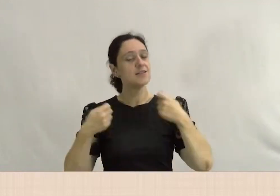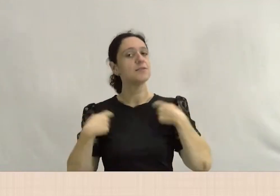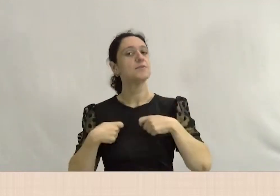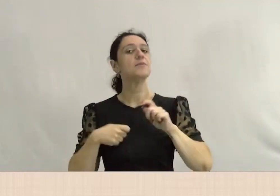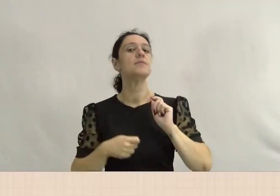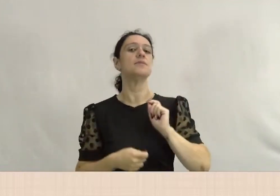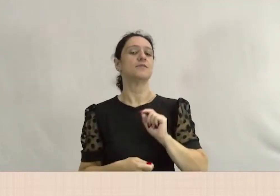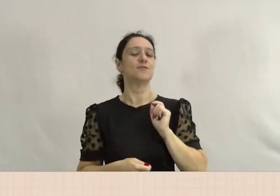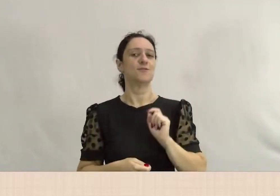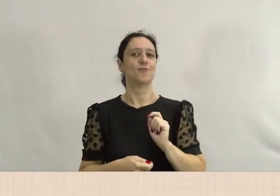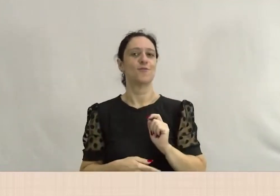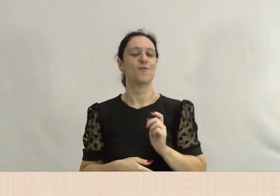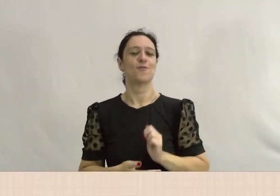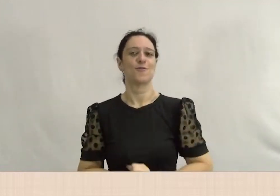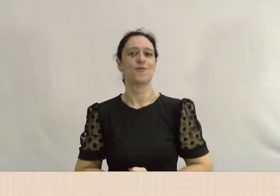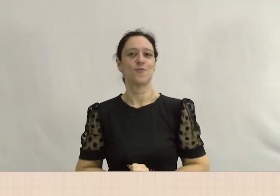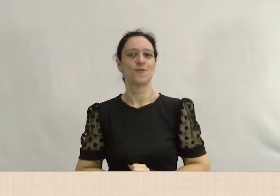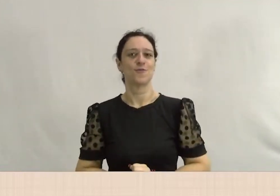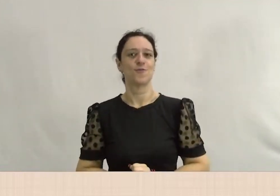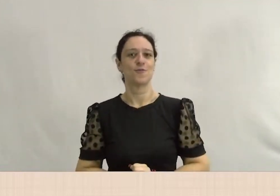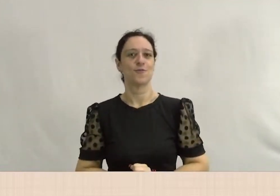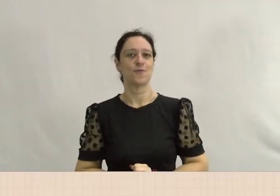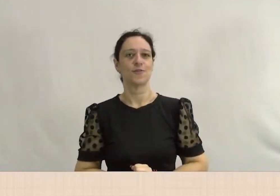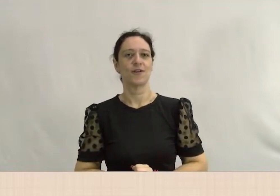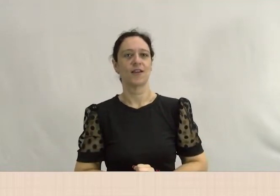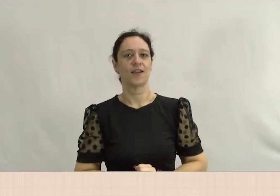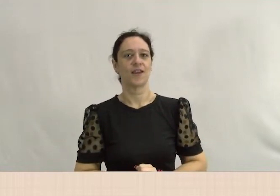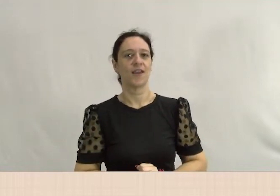esse pré-requisito, irmãos, é a redenção.